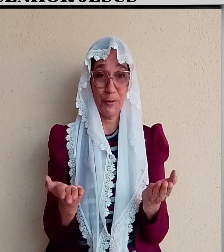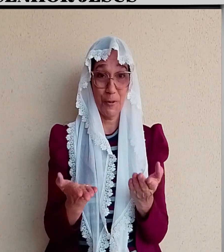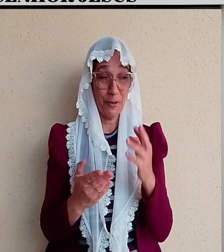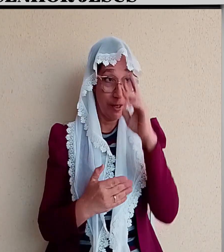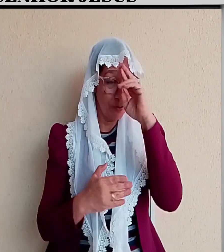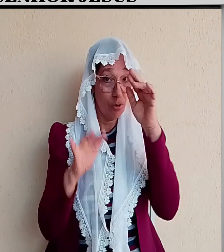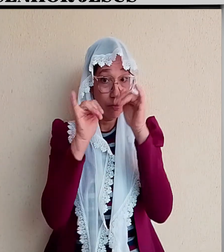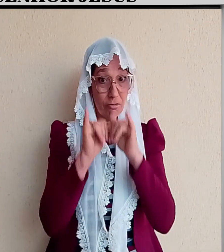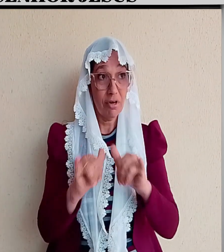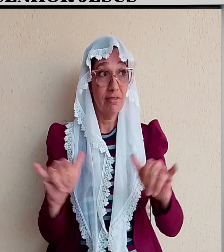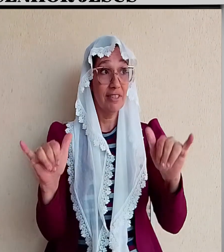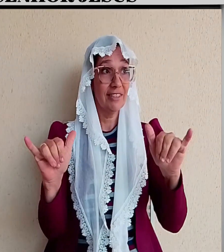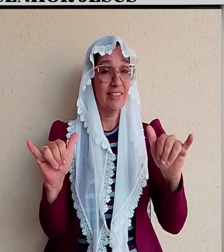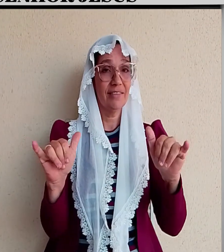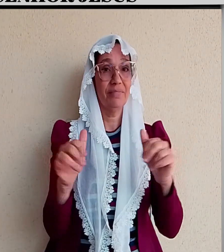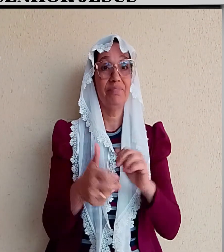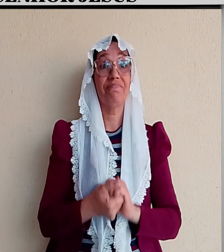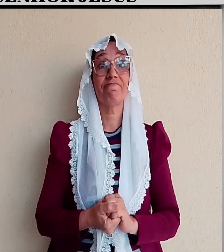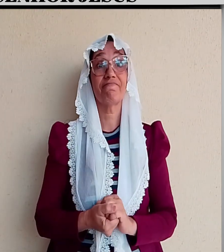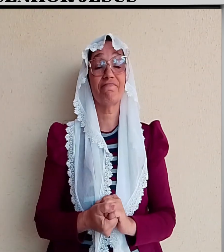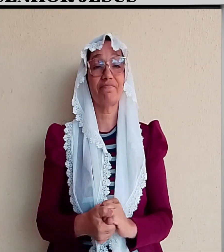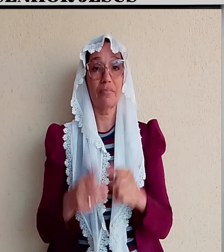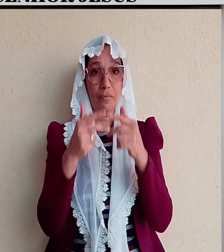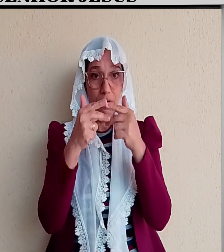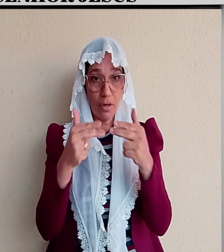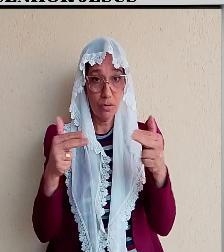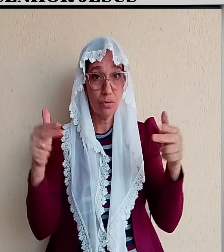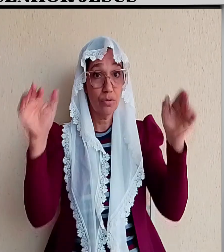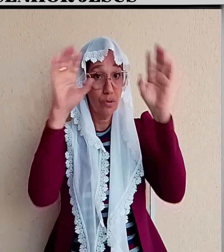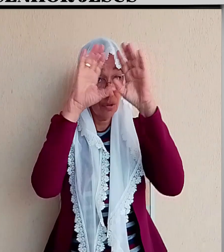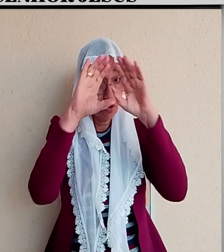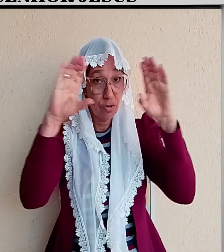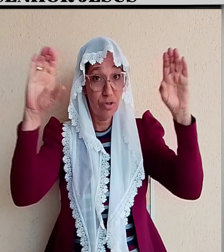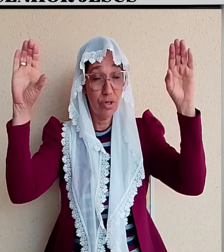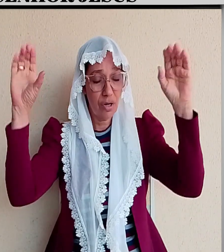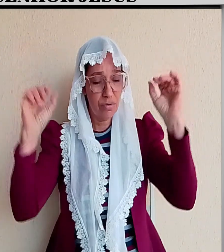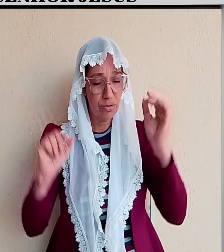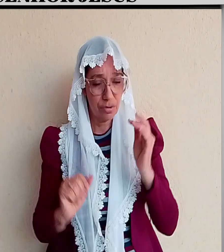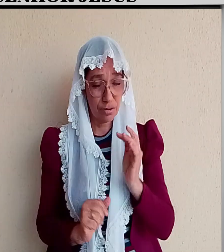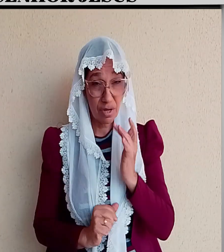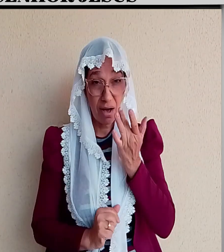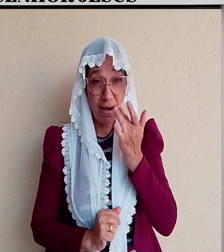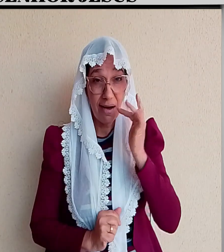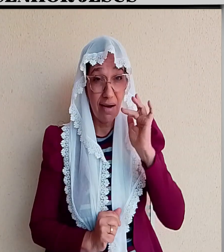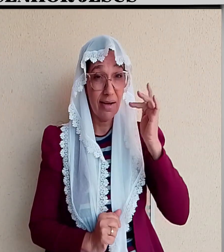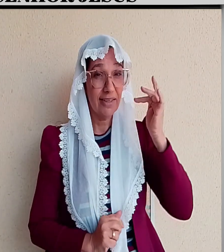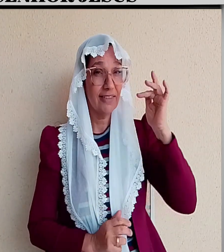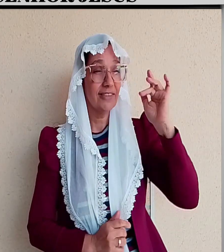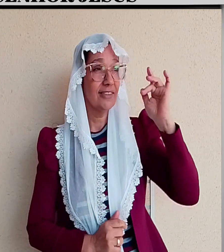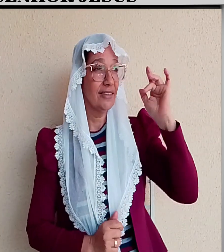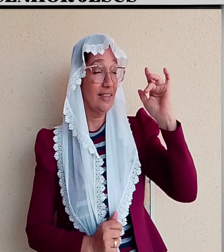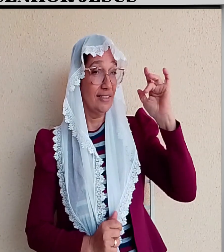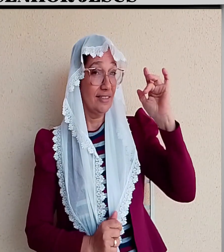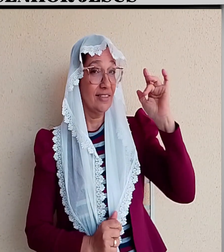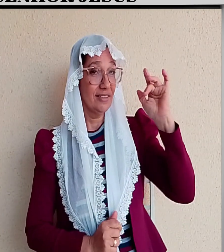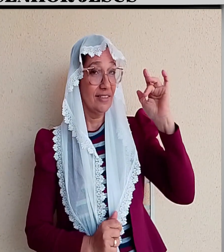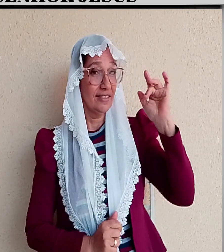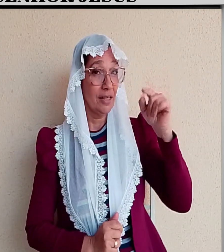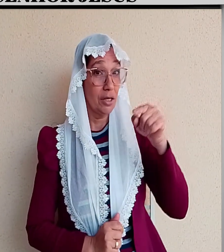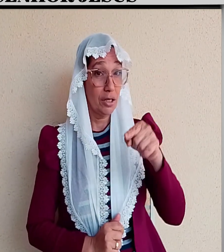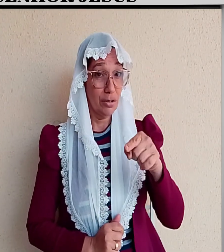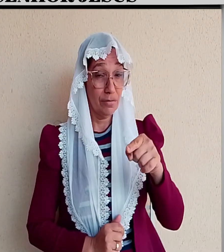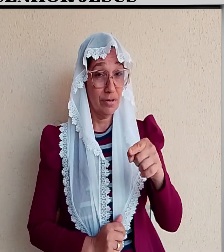bancária no céu, aleluia, porque você vai precisar do que você guardou para enfrentar os dias maus, os dias do falso profeta, os dias